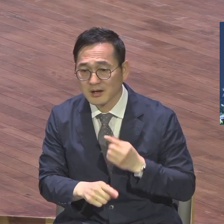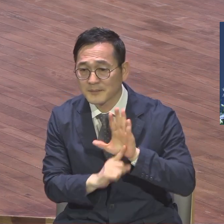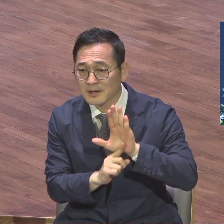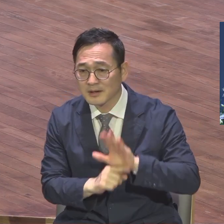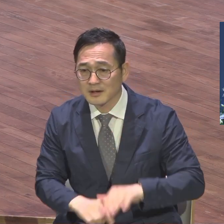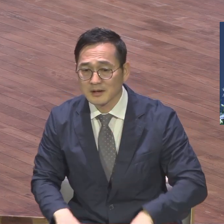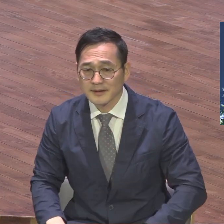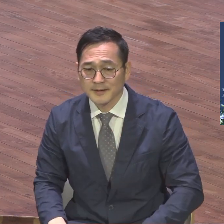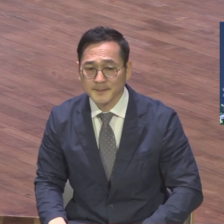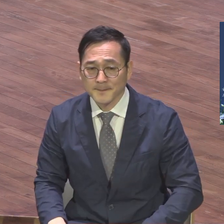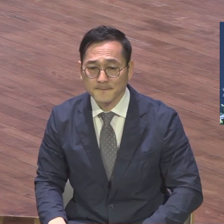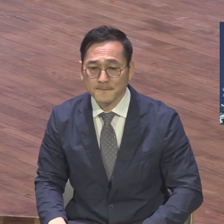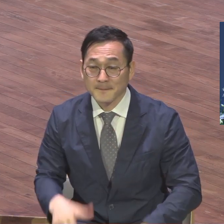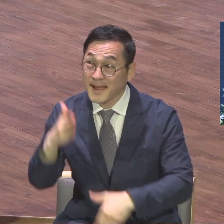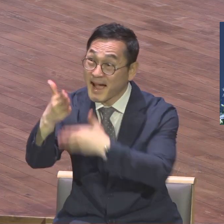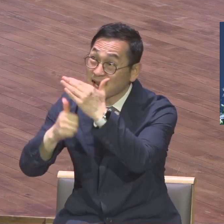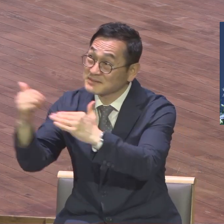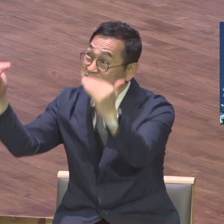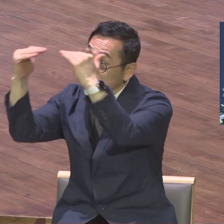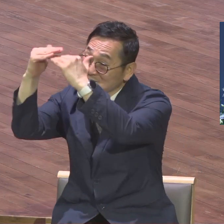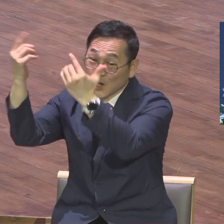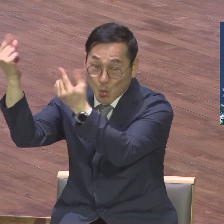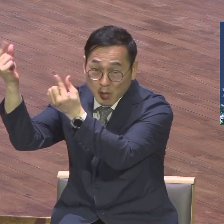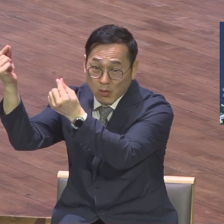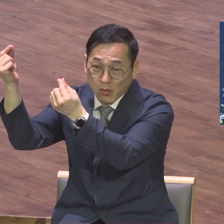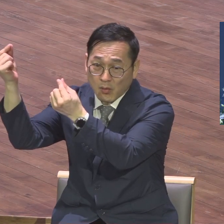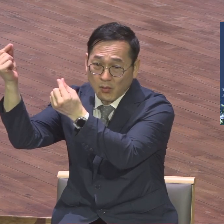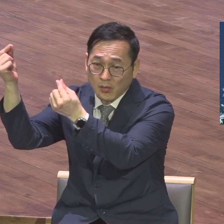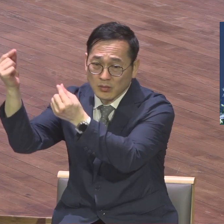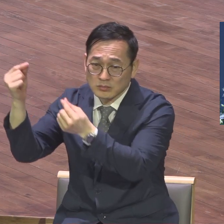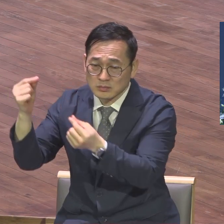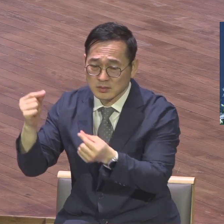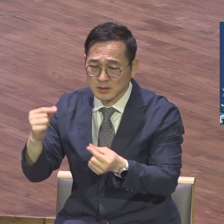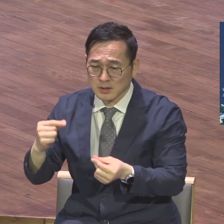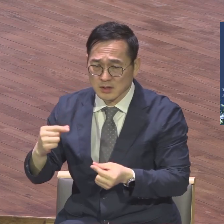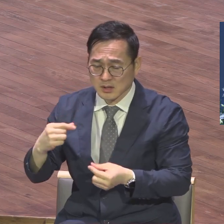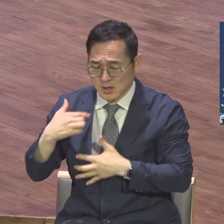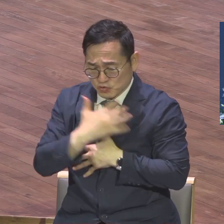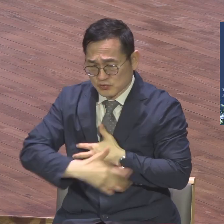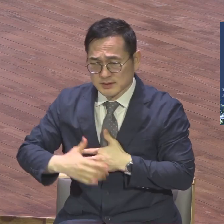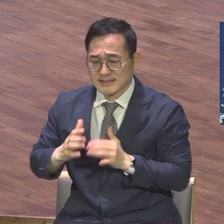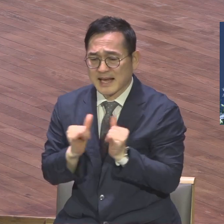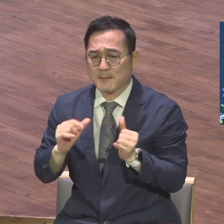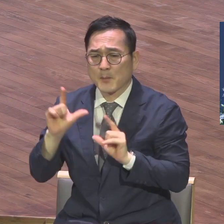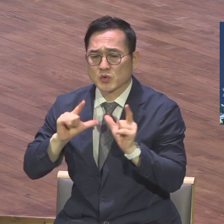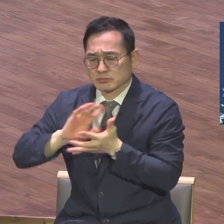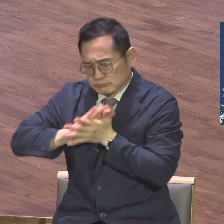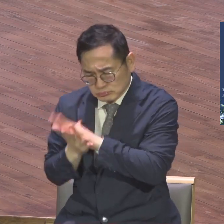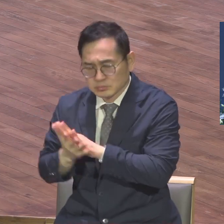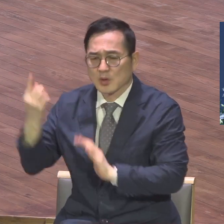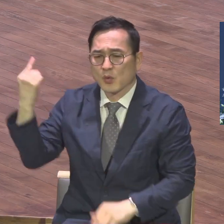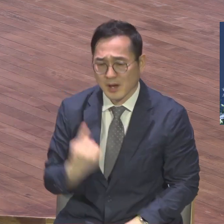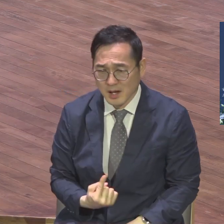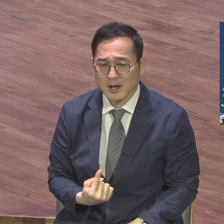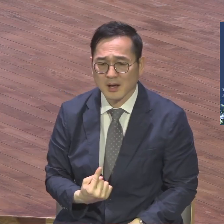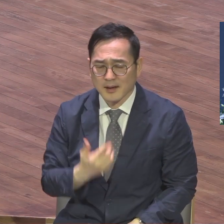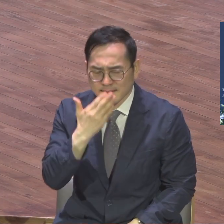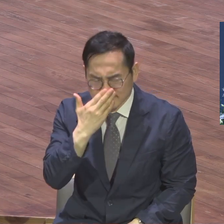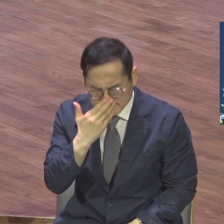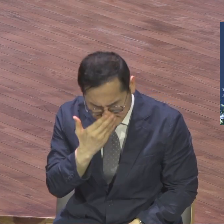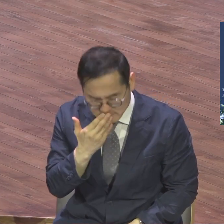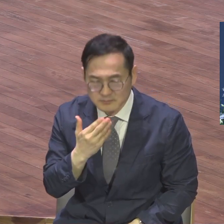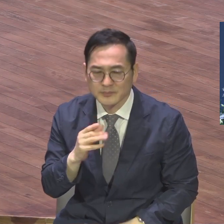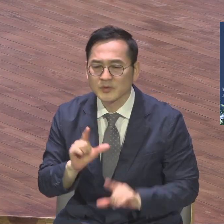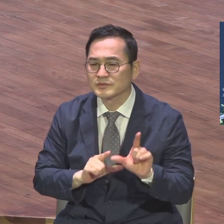하나님이신 예수님이 신이 육신의 옷을 입고 이 땅에 오셨다. 얼마나 낮은 자리에 오셨는지. 빌립보서